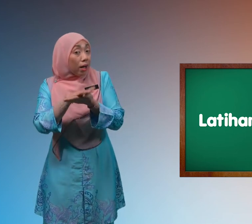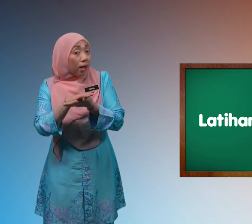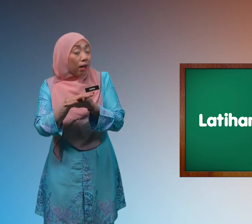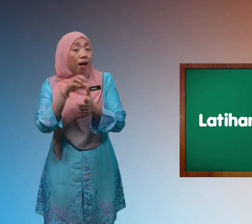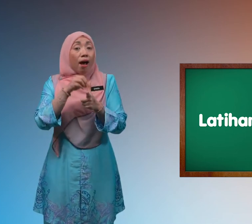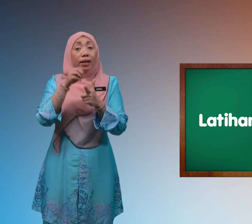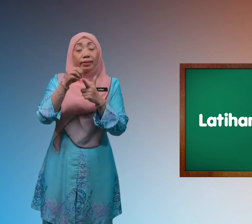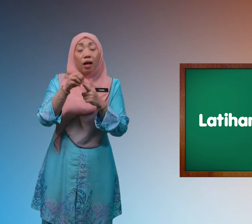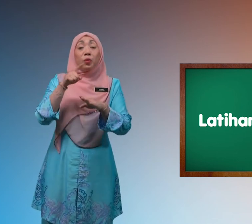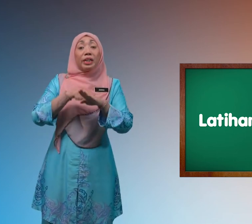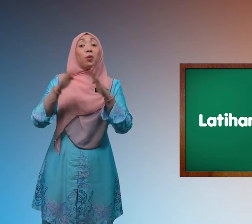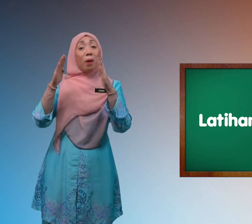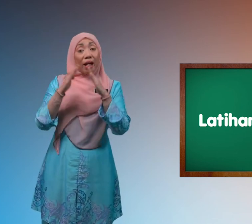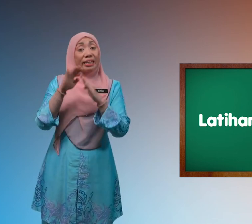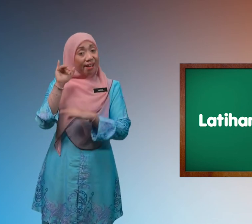sekolah atau di rumah ya.